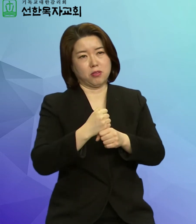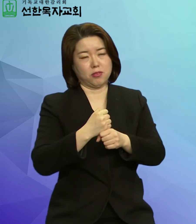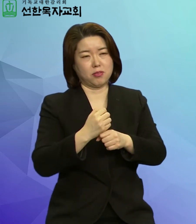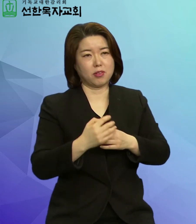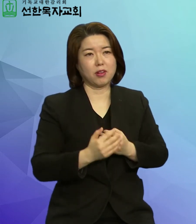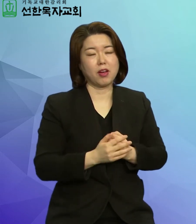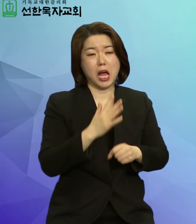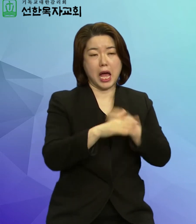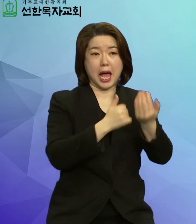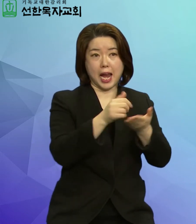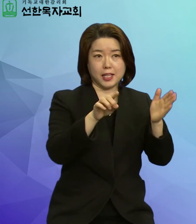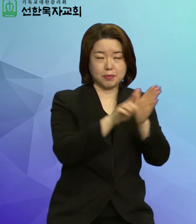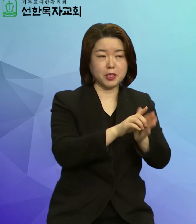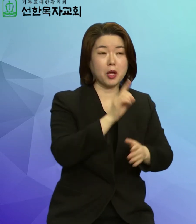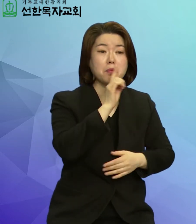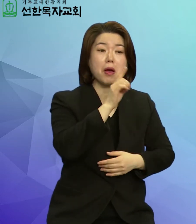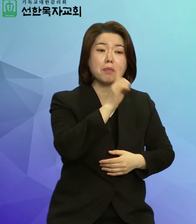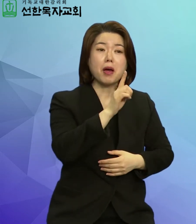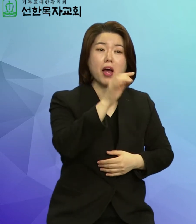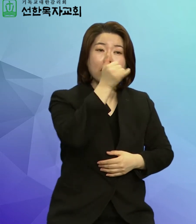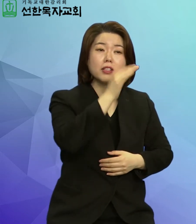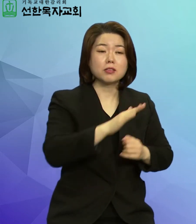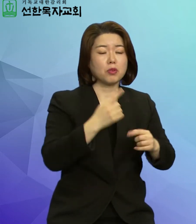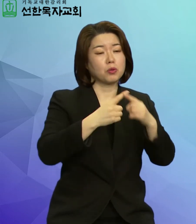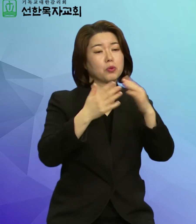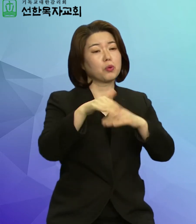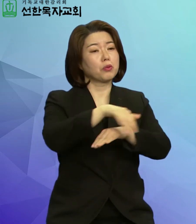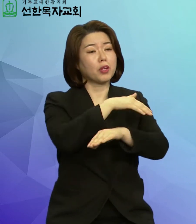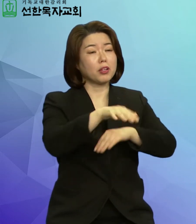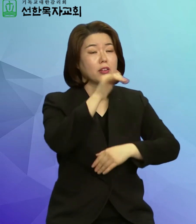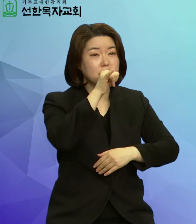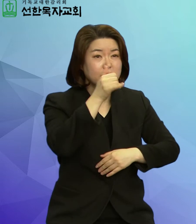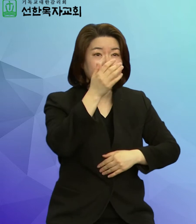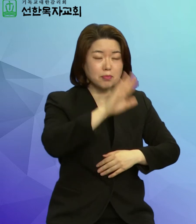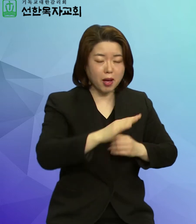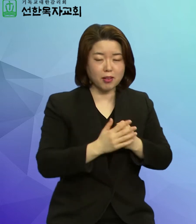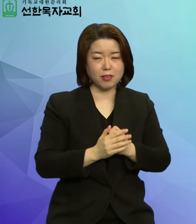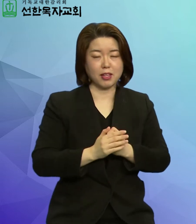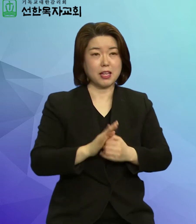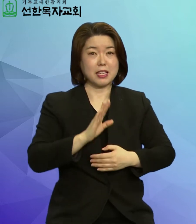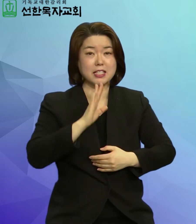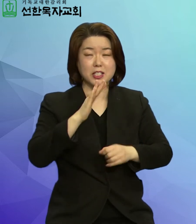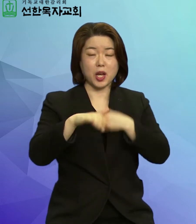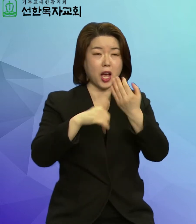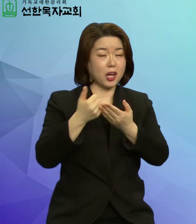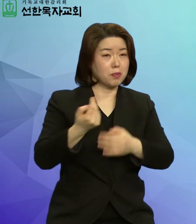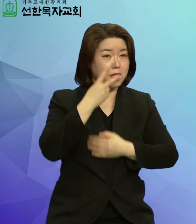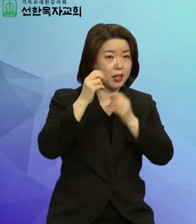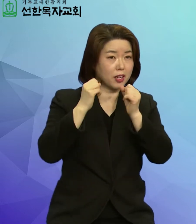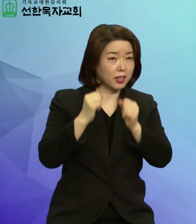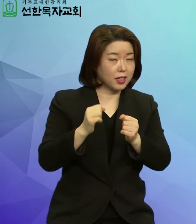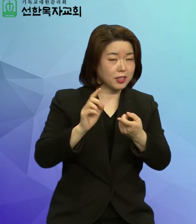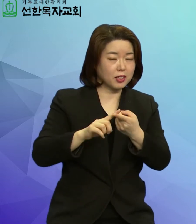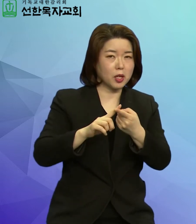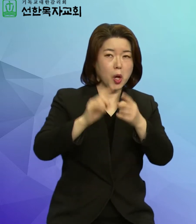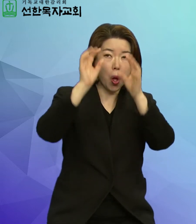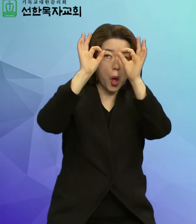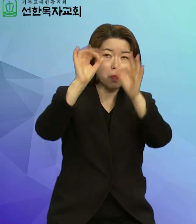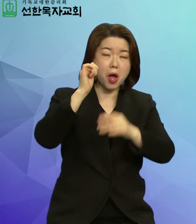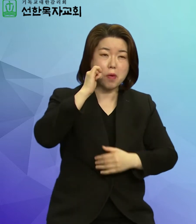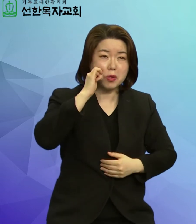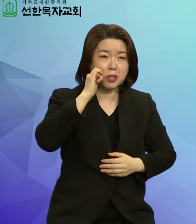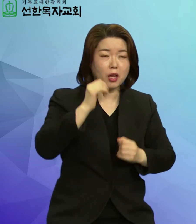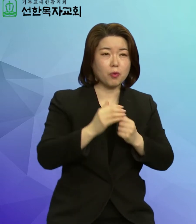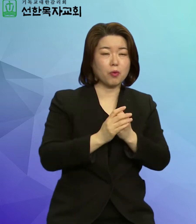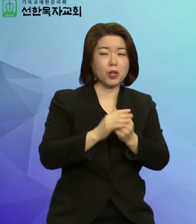만듭니다. 하나님을 믿는다고 말은 하고 교회는 다니기는 해도 실제로 하나님 살아계신 것을 전혀